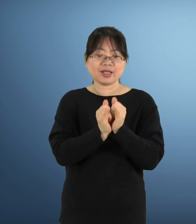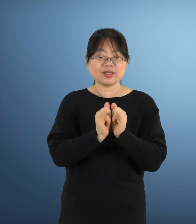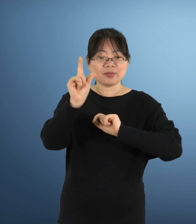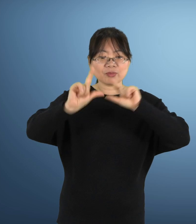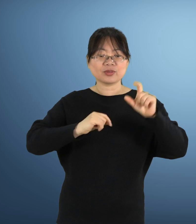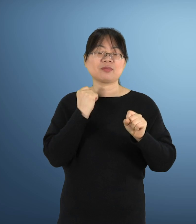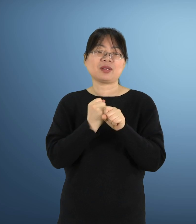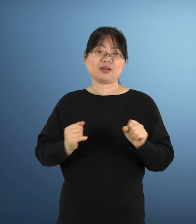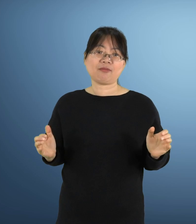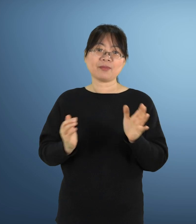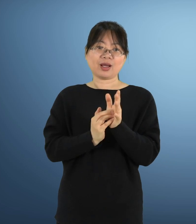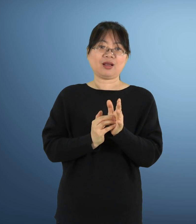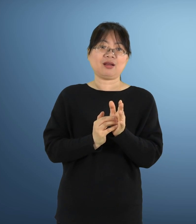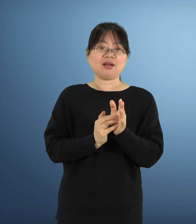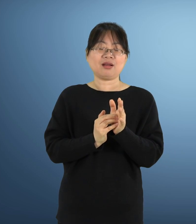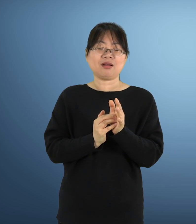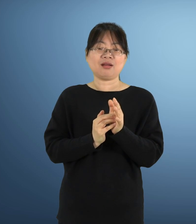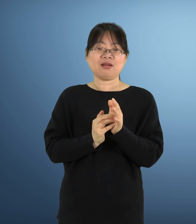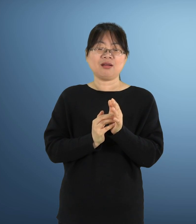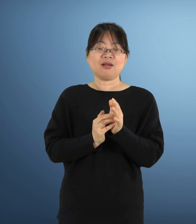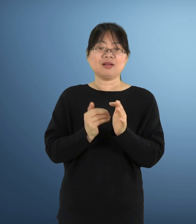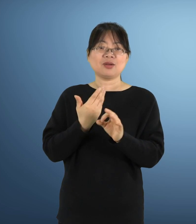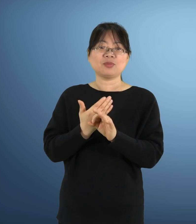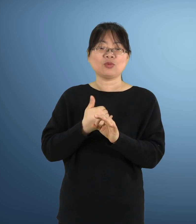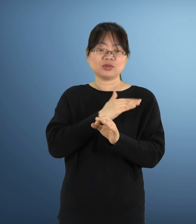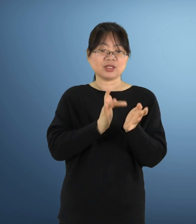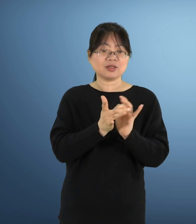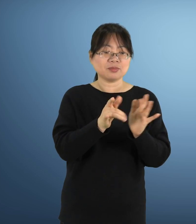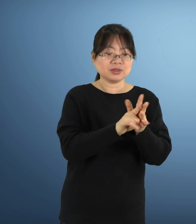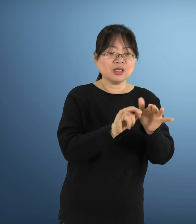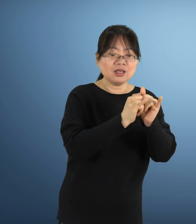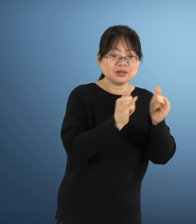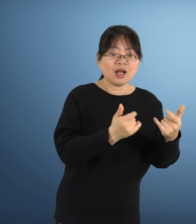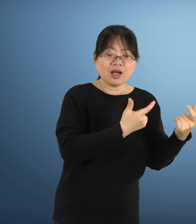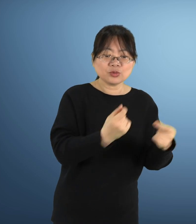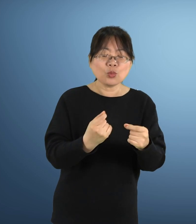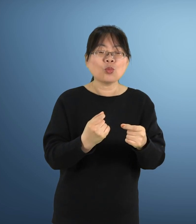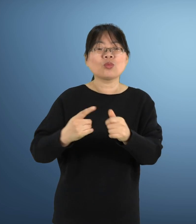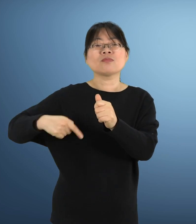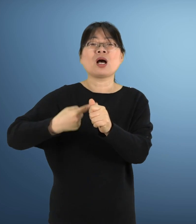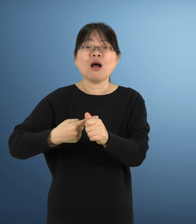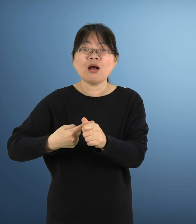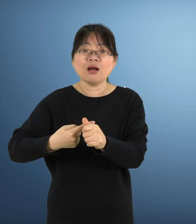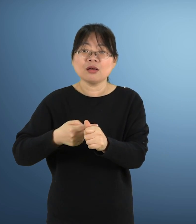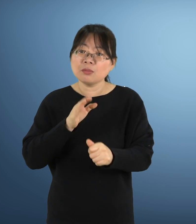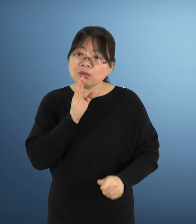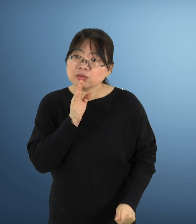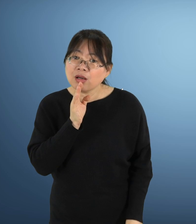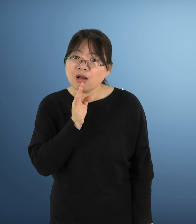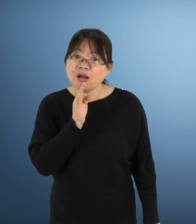그러면 우리도 그 대세에 같이 춤을 춰야 됩니까?